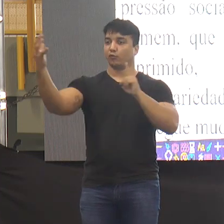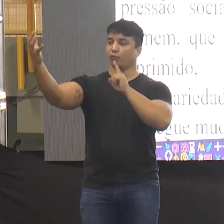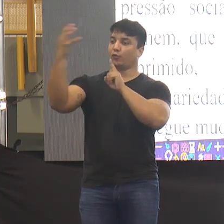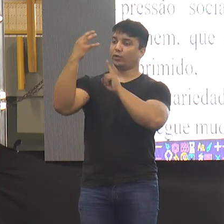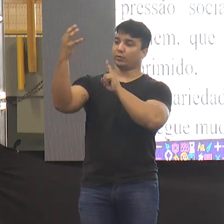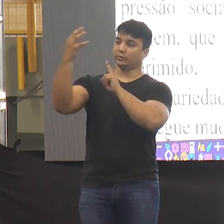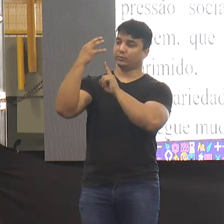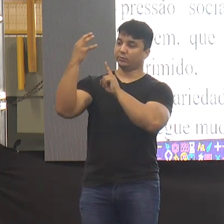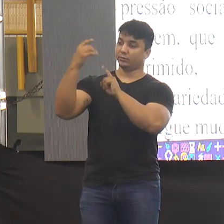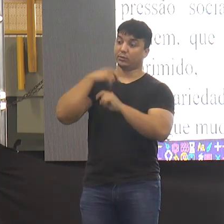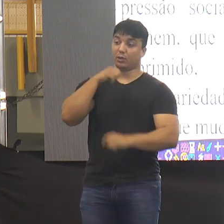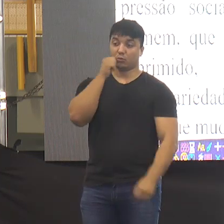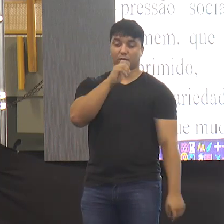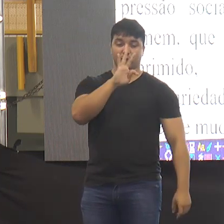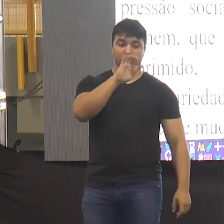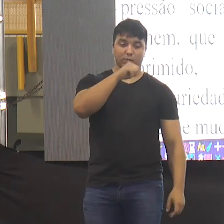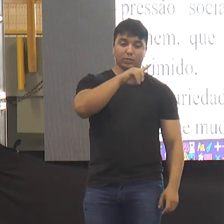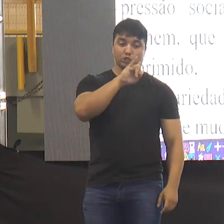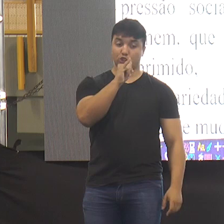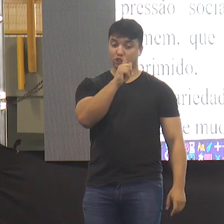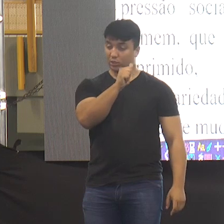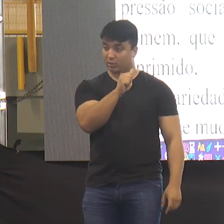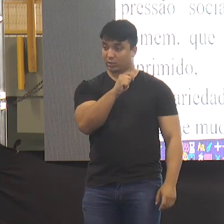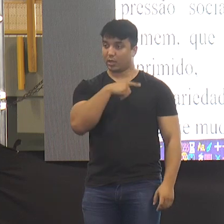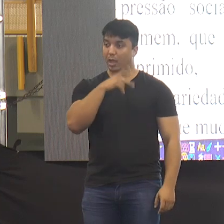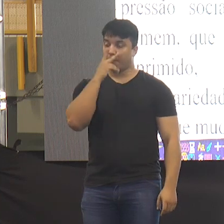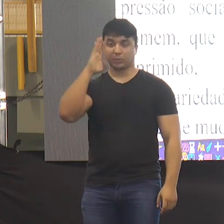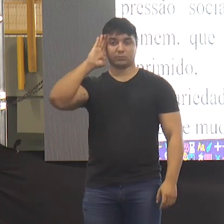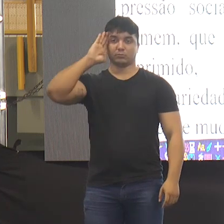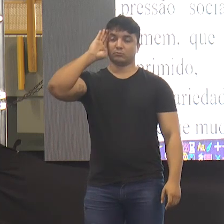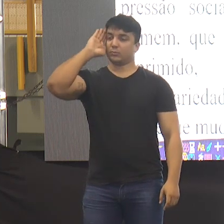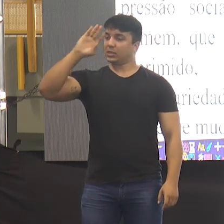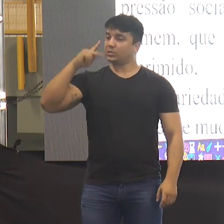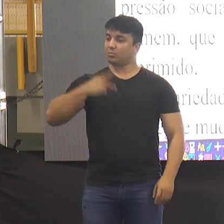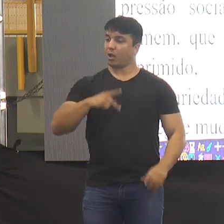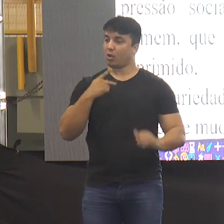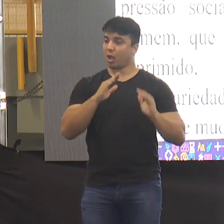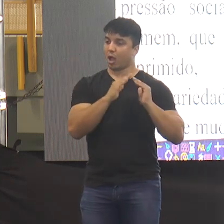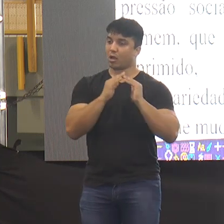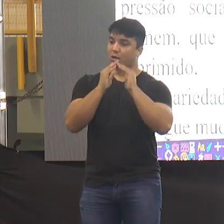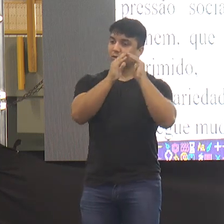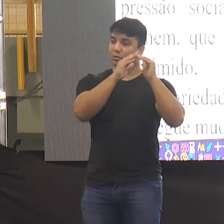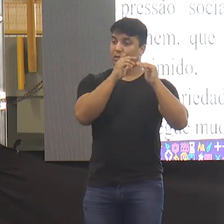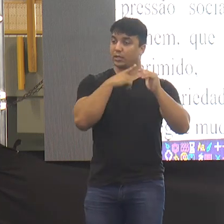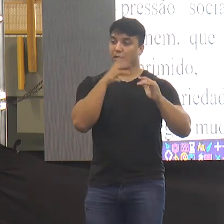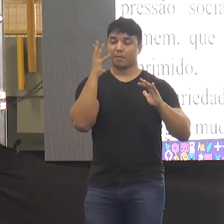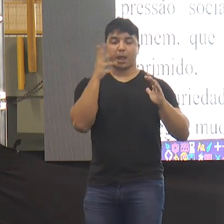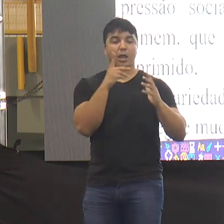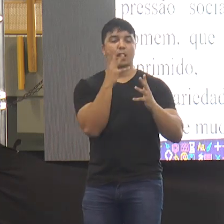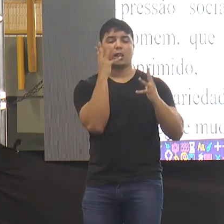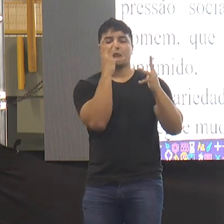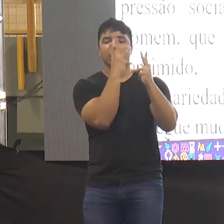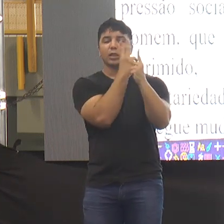A pombinha é a flor do cortiço. Começa a obra linda,